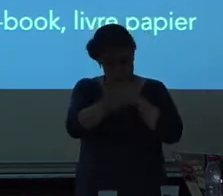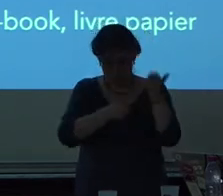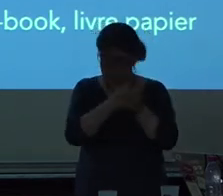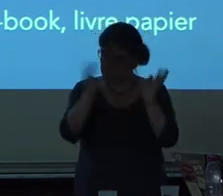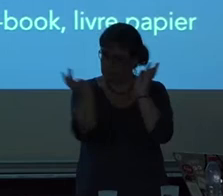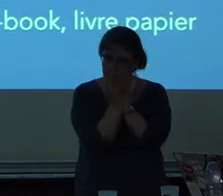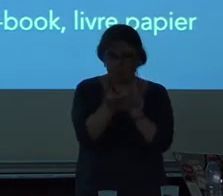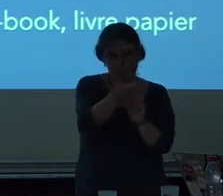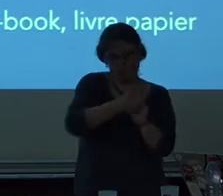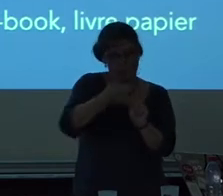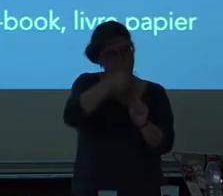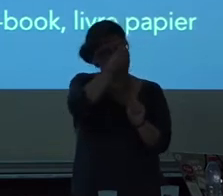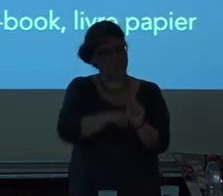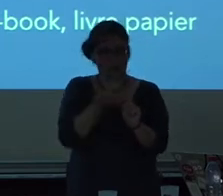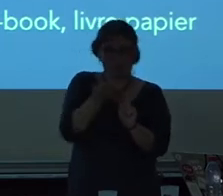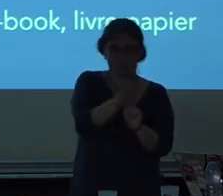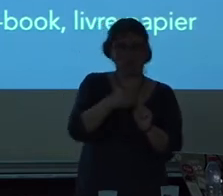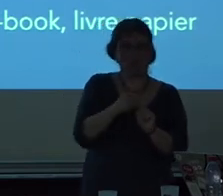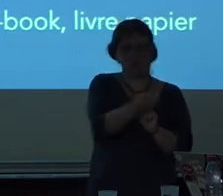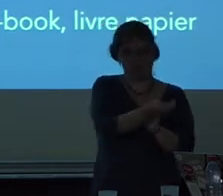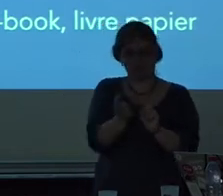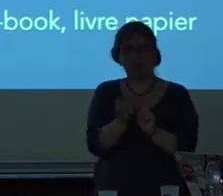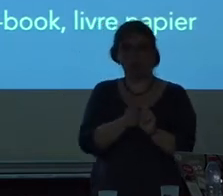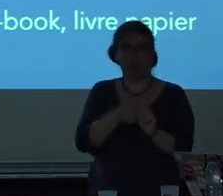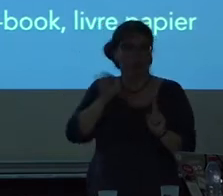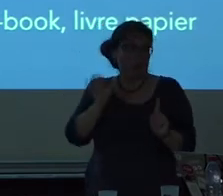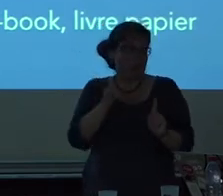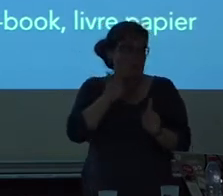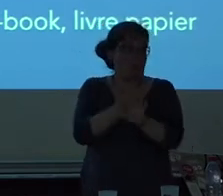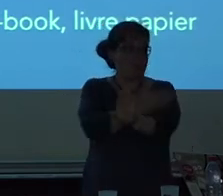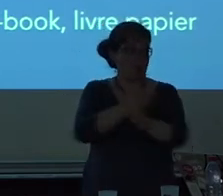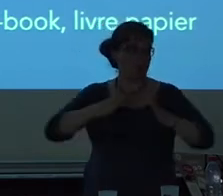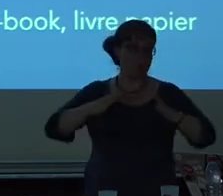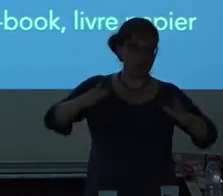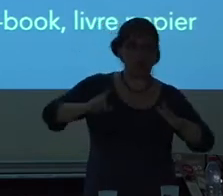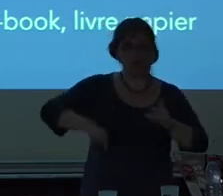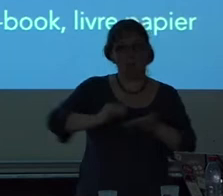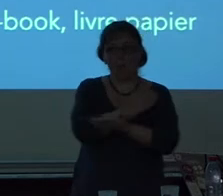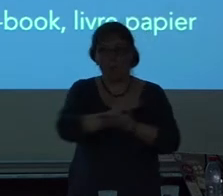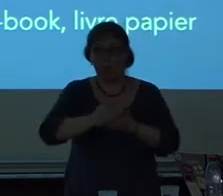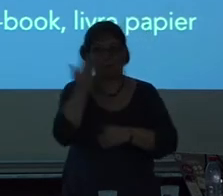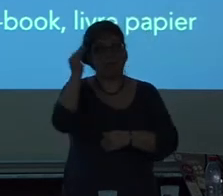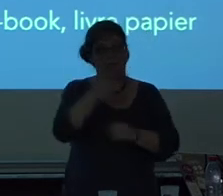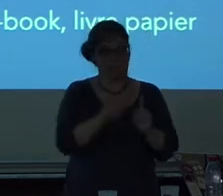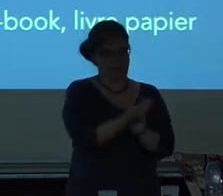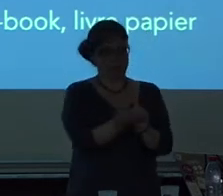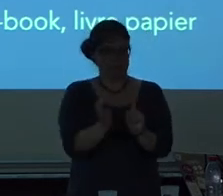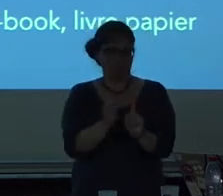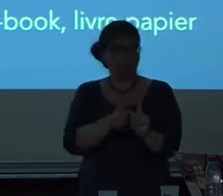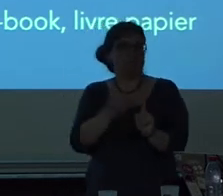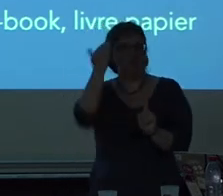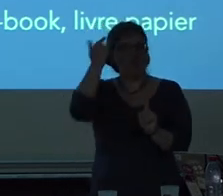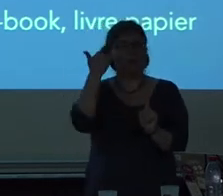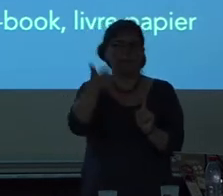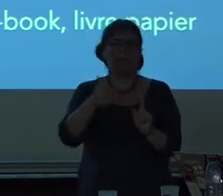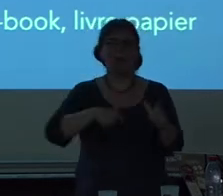une personne qui va présenter quelque chose. Oui, ça demande de l'investissement en amont, mais en même temps, vous êtes dans un public très restreint, plutôt